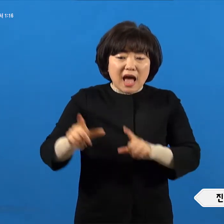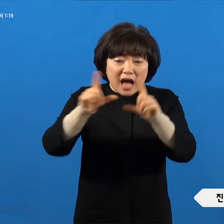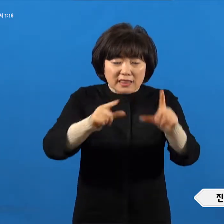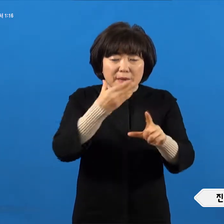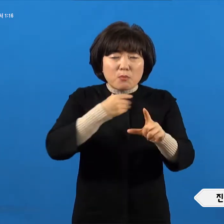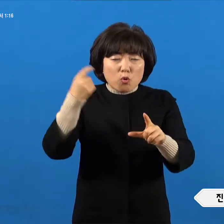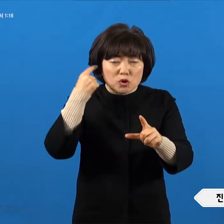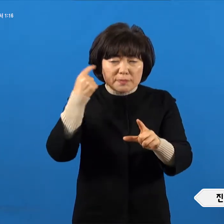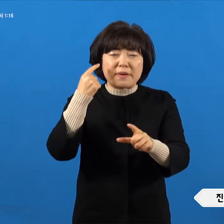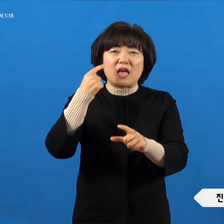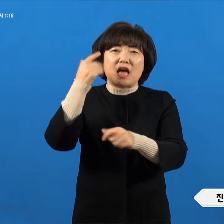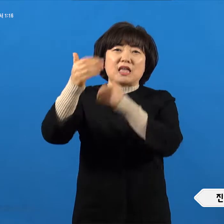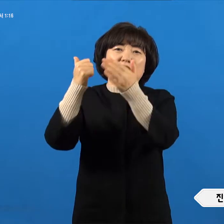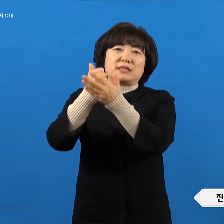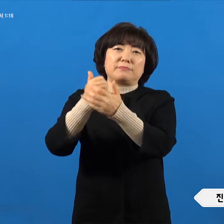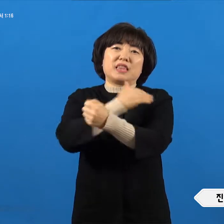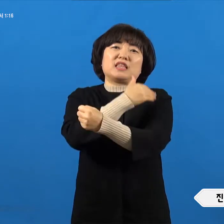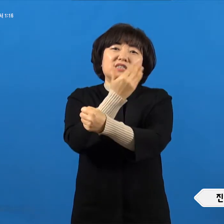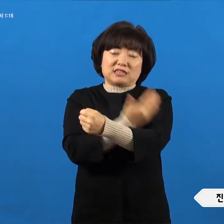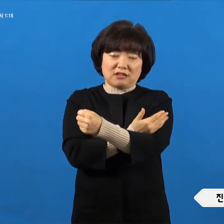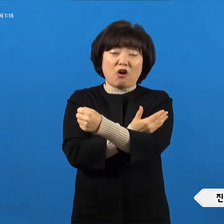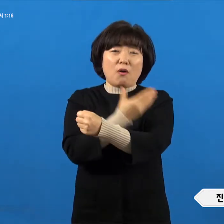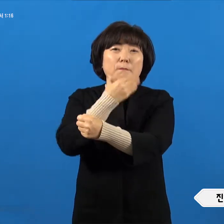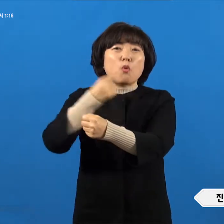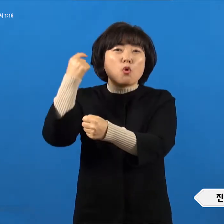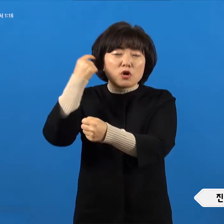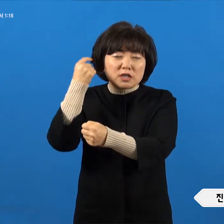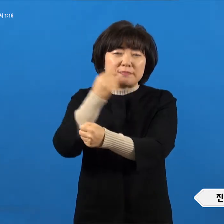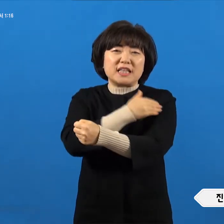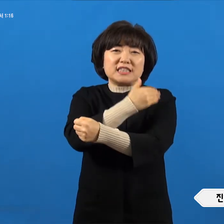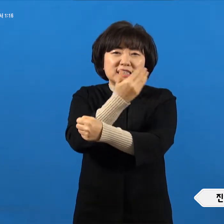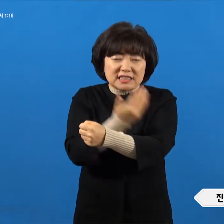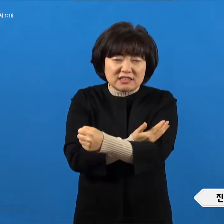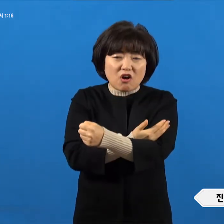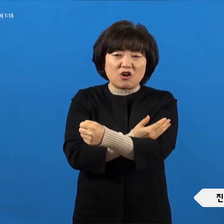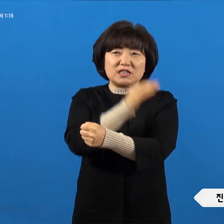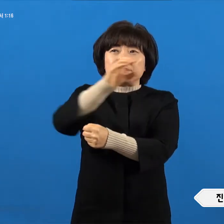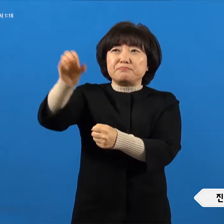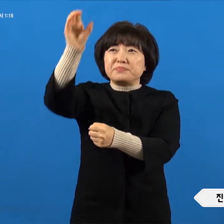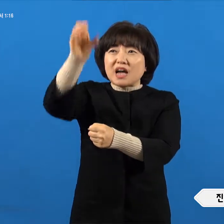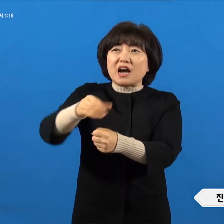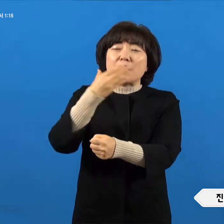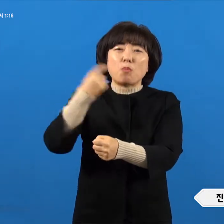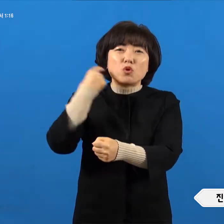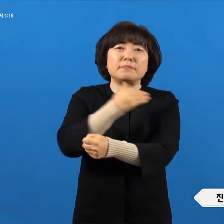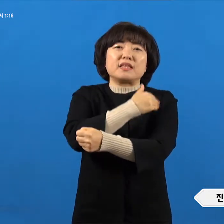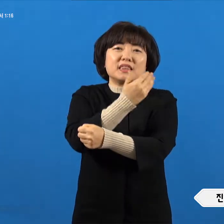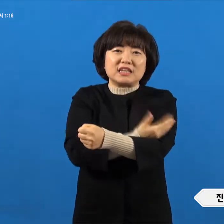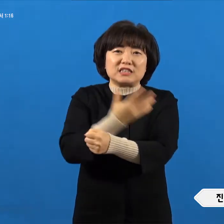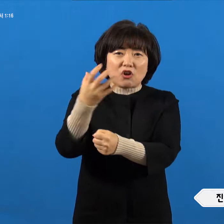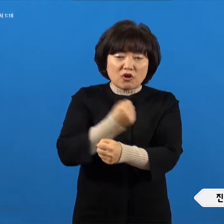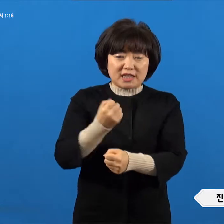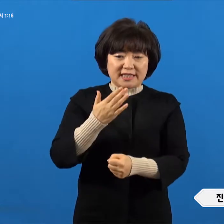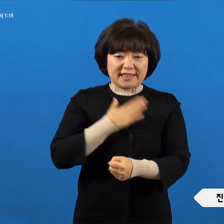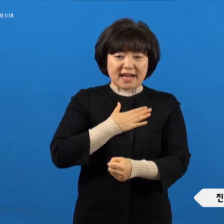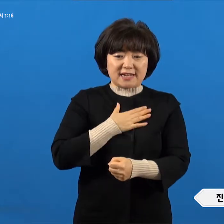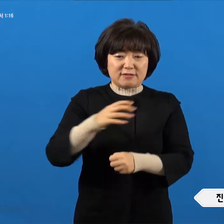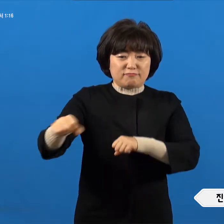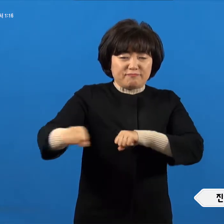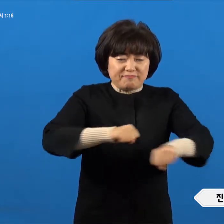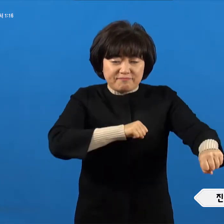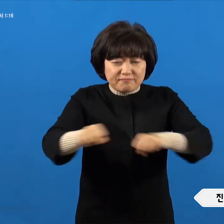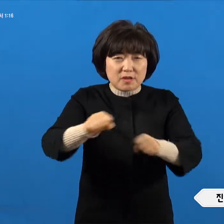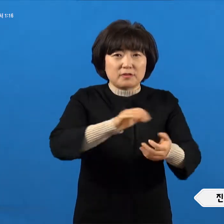복음, 예수 그리스도의 십자가의 복음의 능력이 내 삶을 주장하시고 나를 움직이실 수 있도록